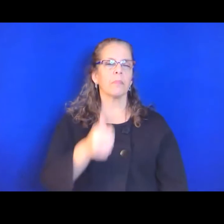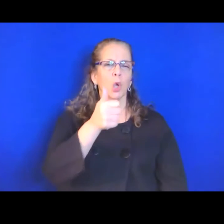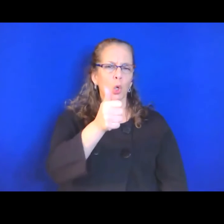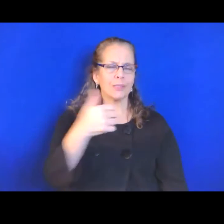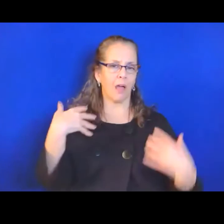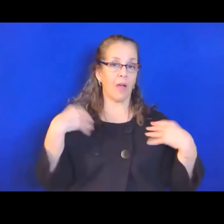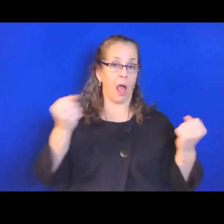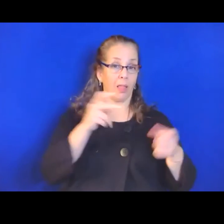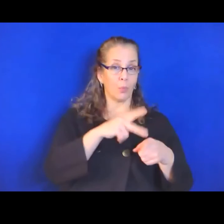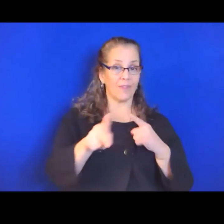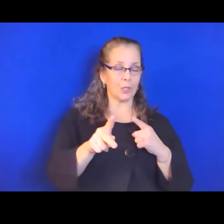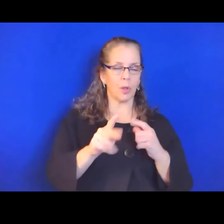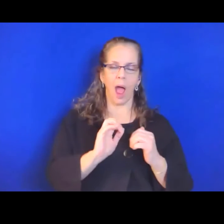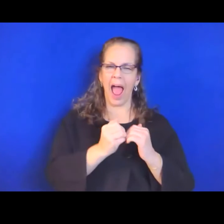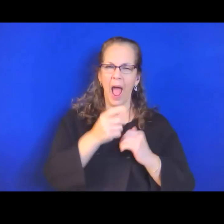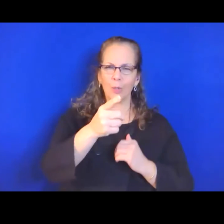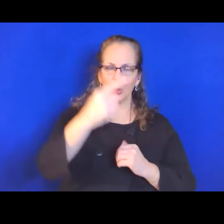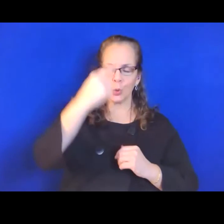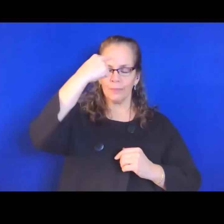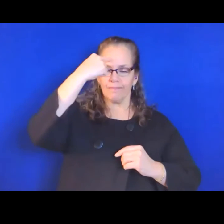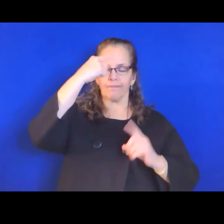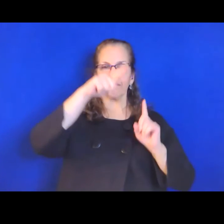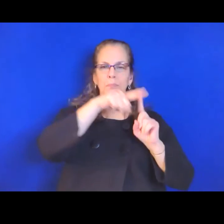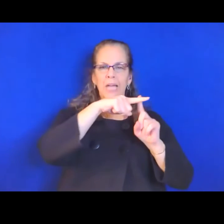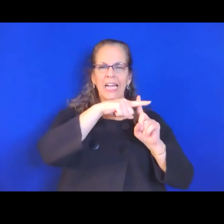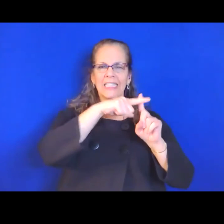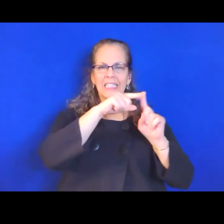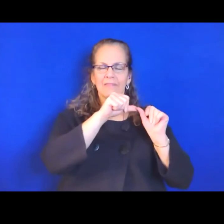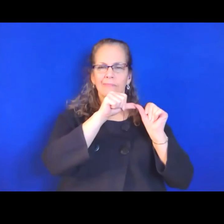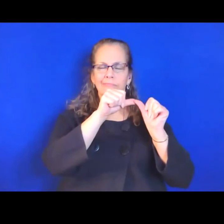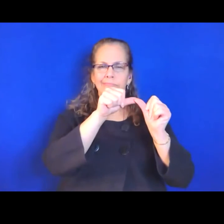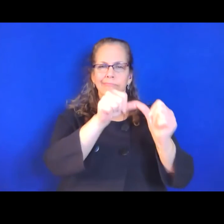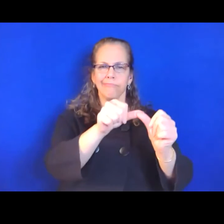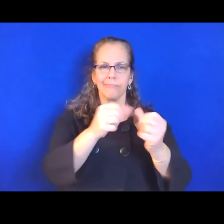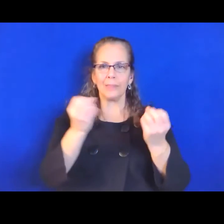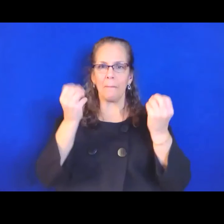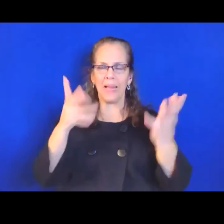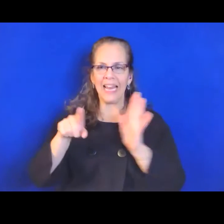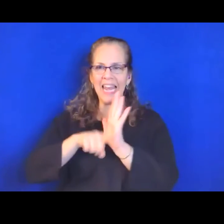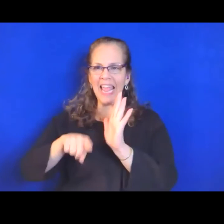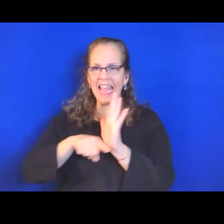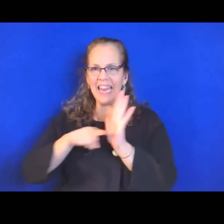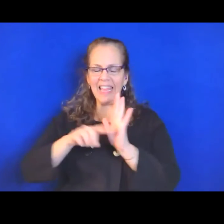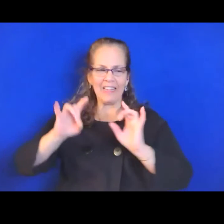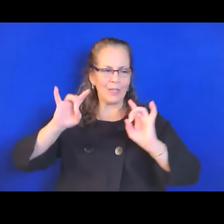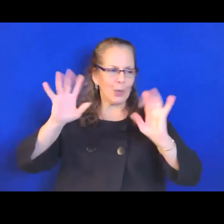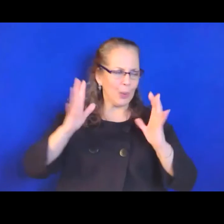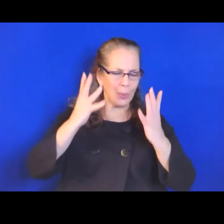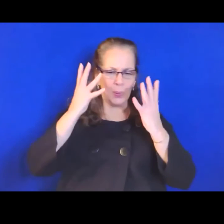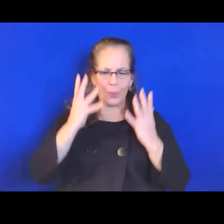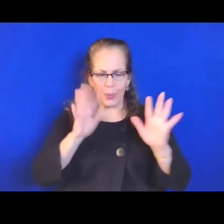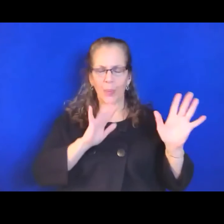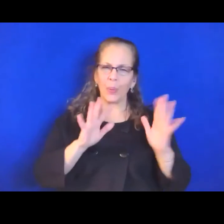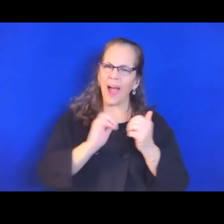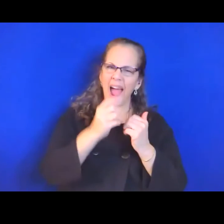你怎么样去作为一个医务的提供者，你是怎么样去看待这个疫情，还有怎么样去